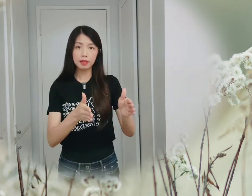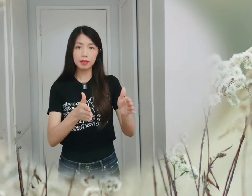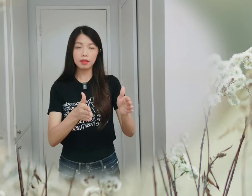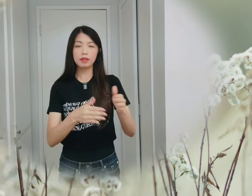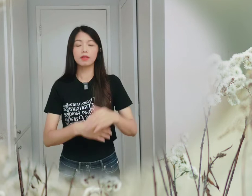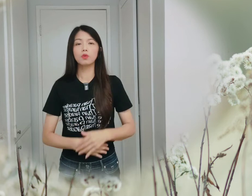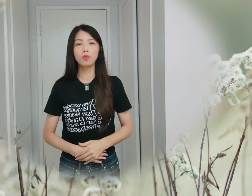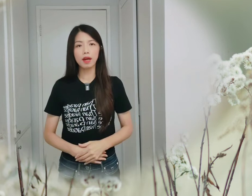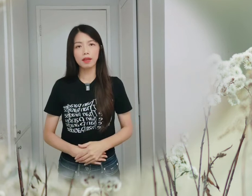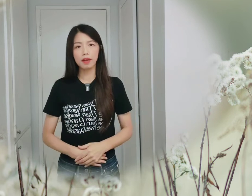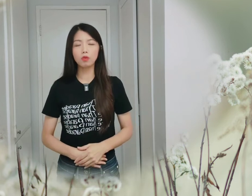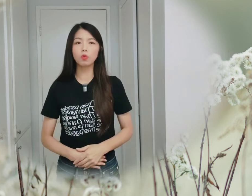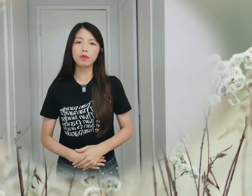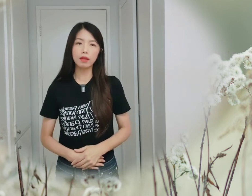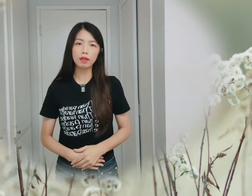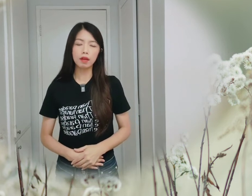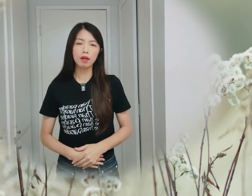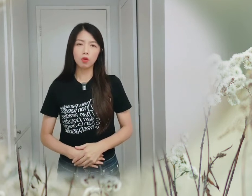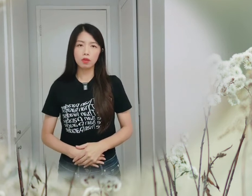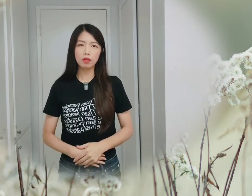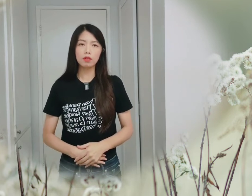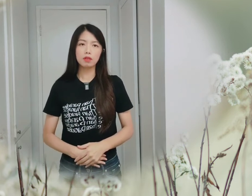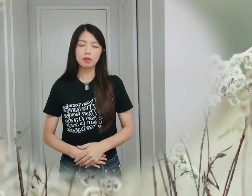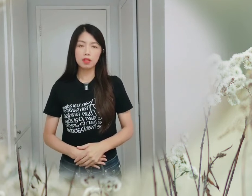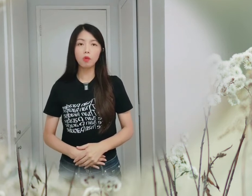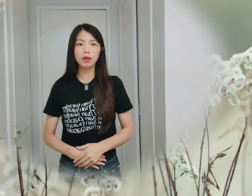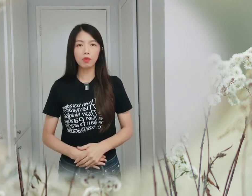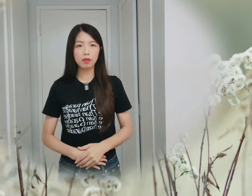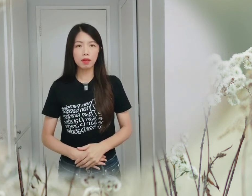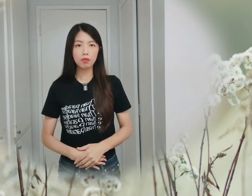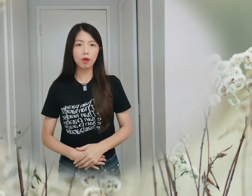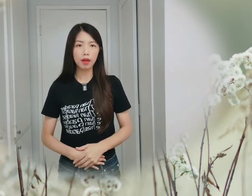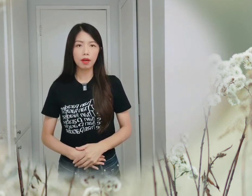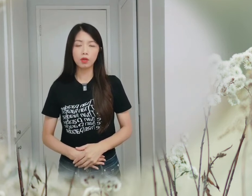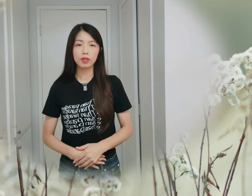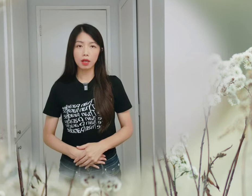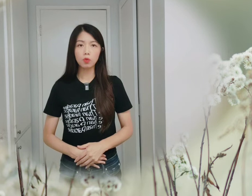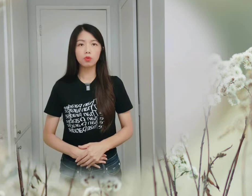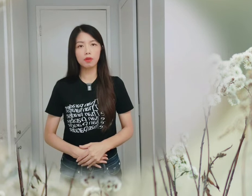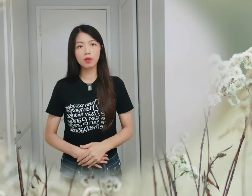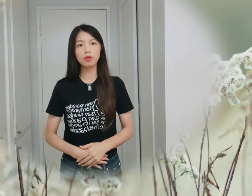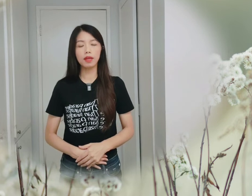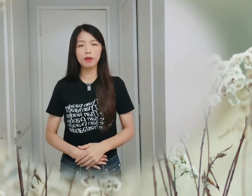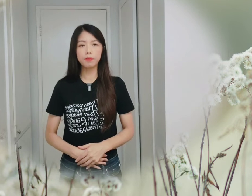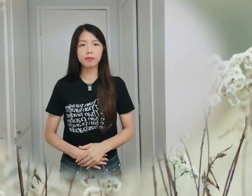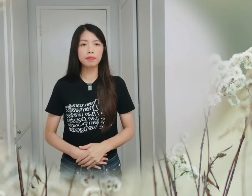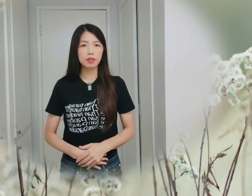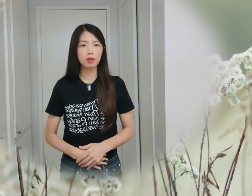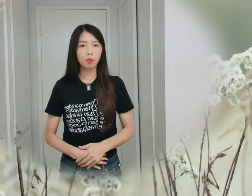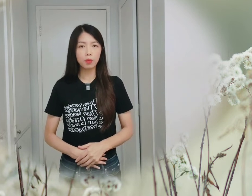예비하신 동산에, 여기서 동산은 저는 즐겁다라고 하는 뜻의 수어에 그리고 장소 수어를